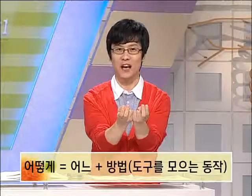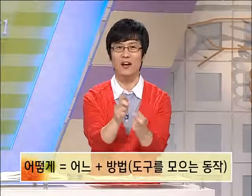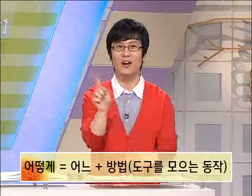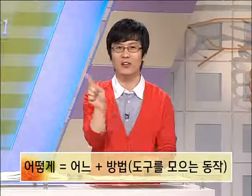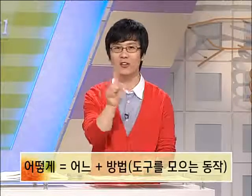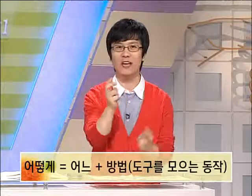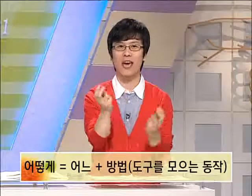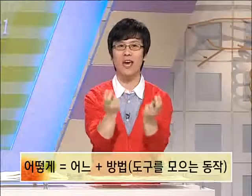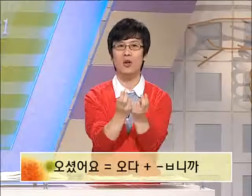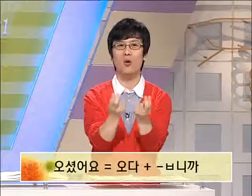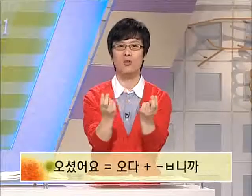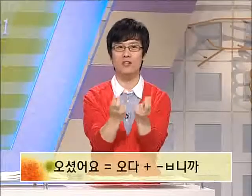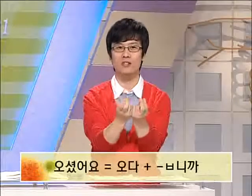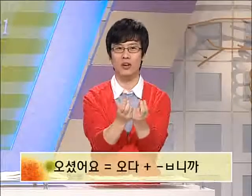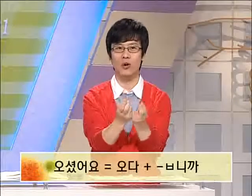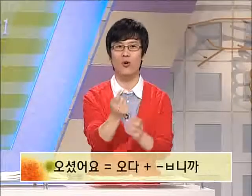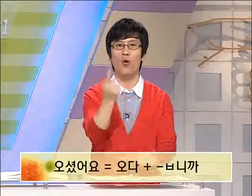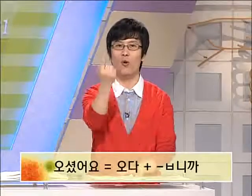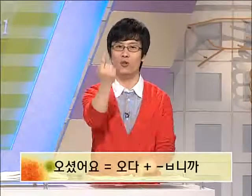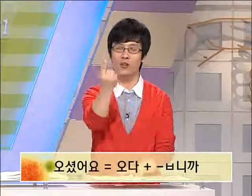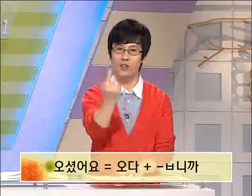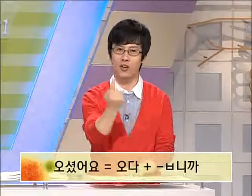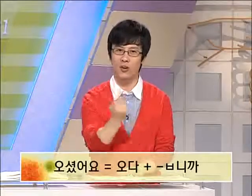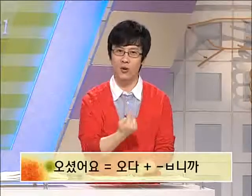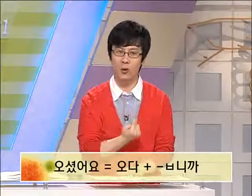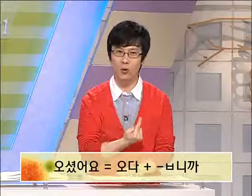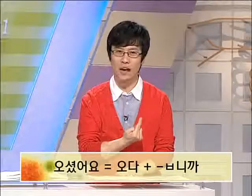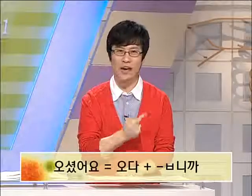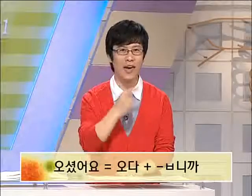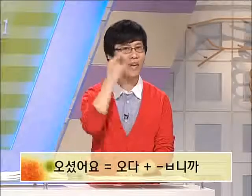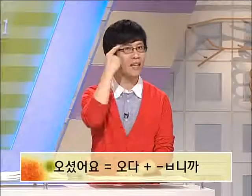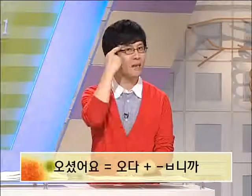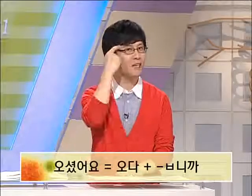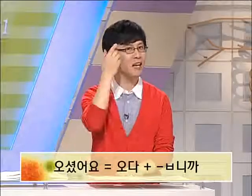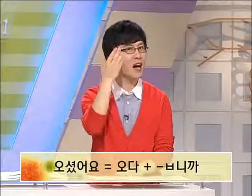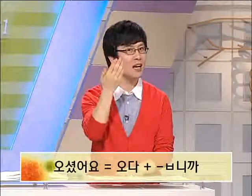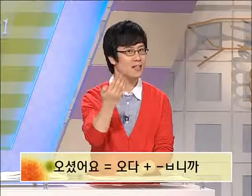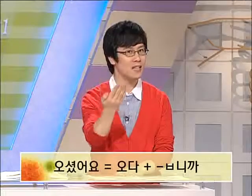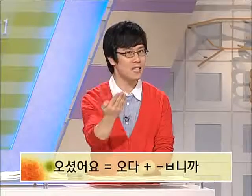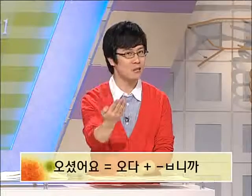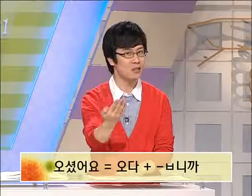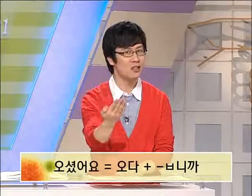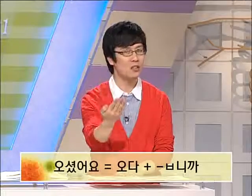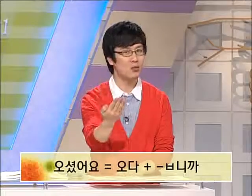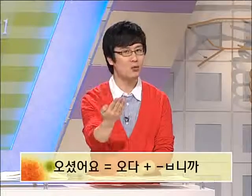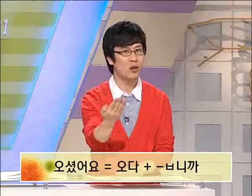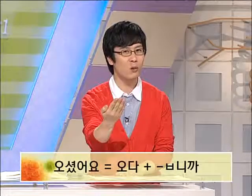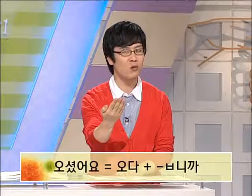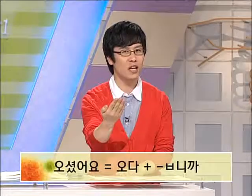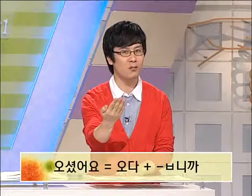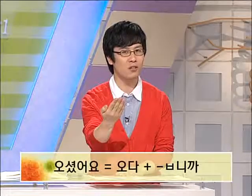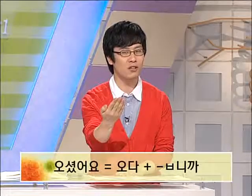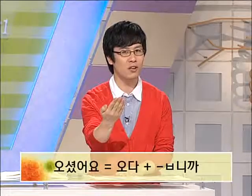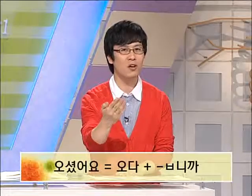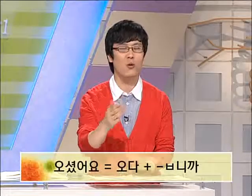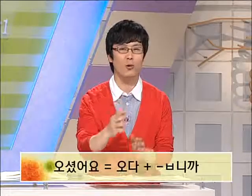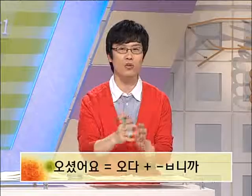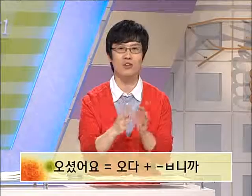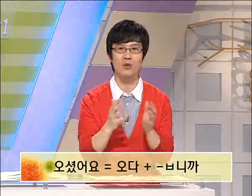어떻게 오셨어요? 오셨어요? 오다에 입니까? 라는 질문, 의문형 표지가 붙어서 오셨어요?